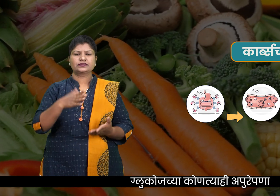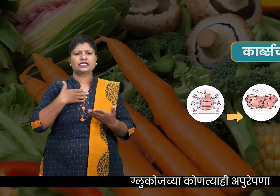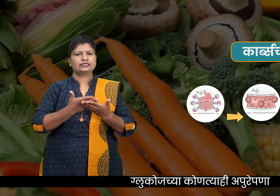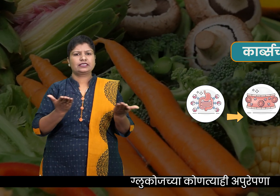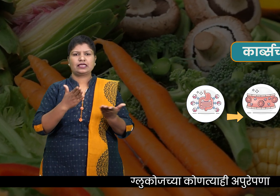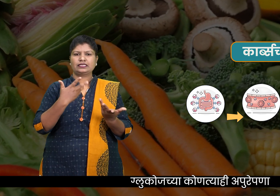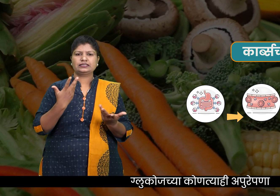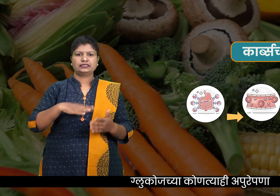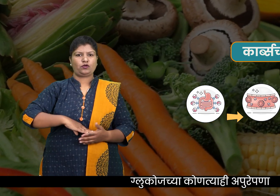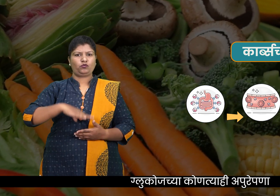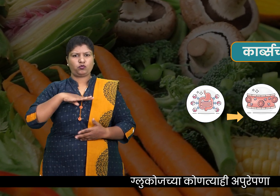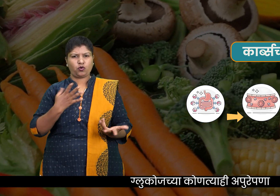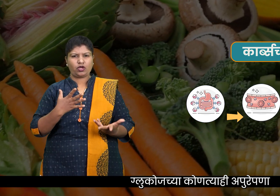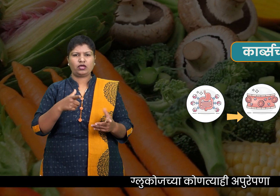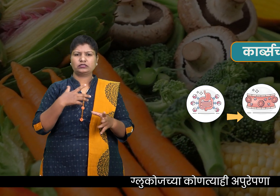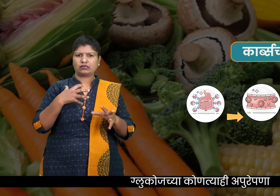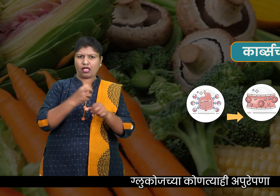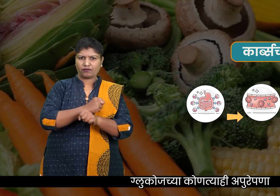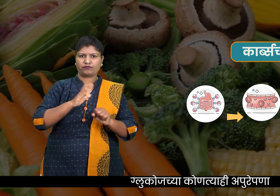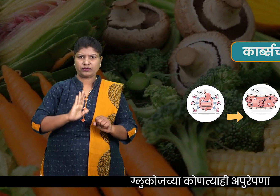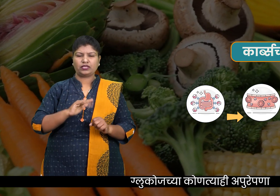ग्लुकोजच्या कोणत्याही अपुरेपणा